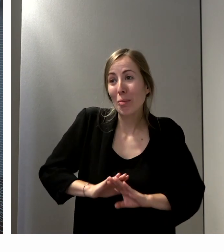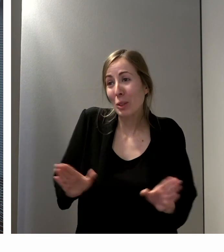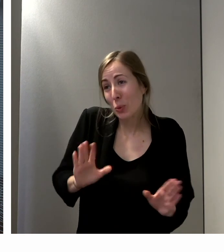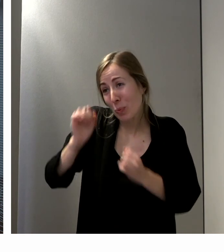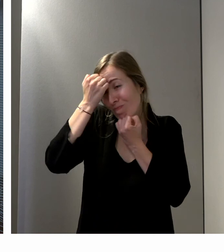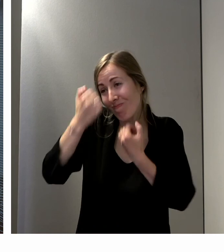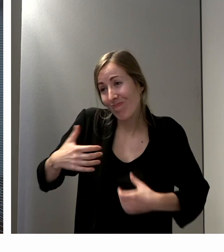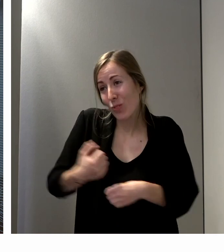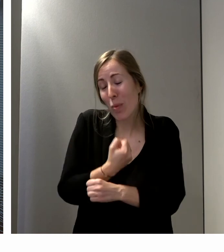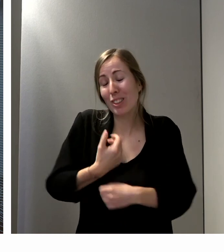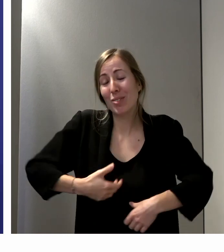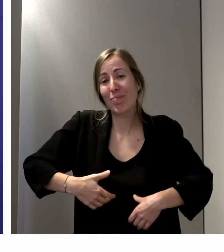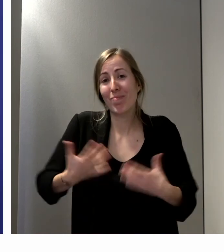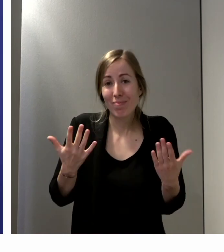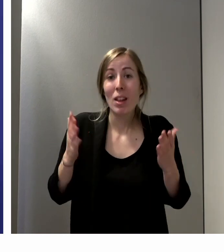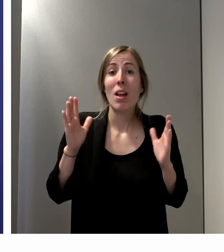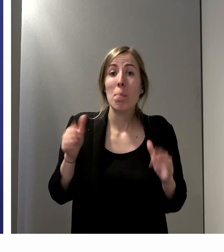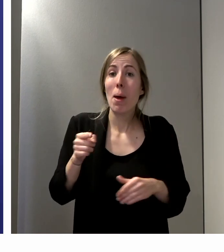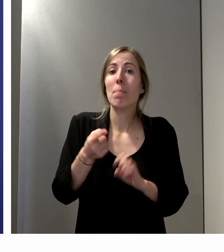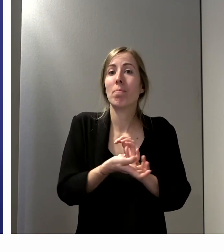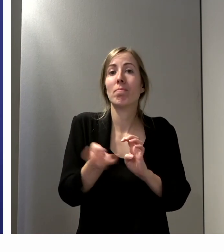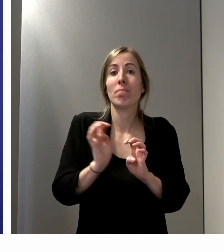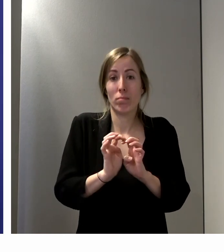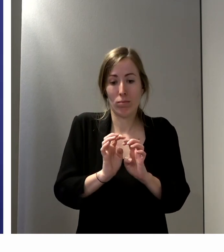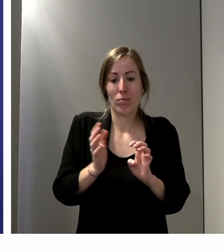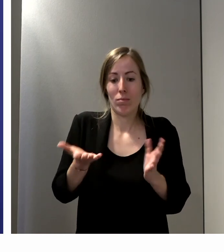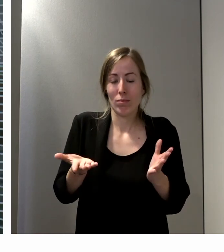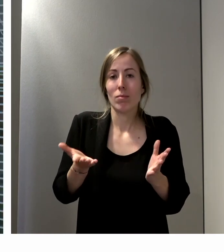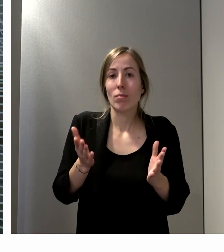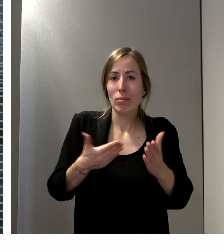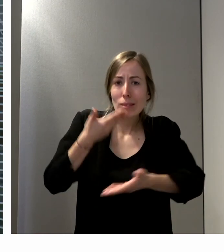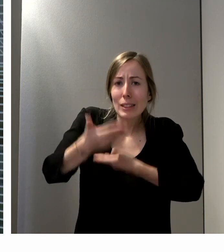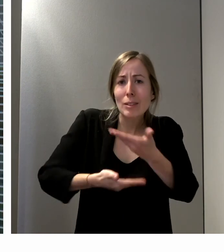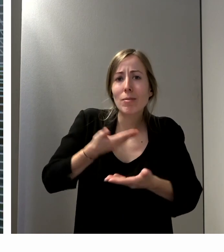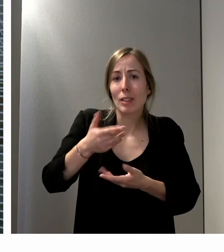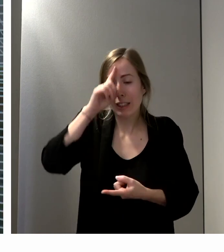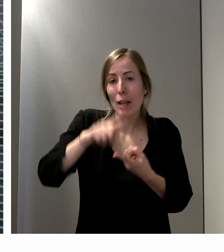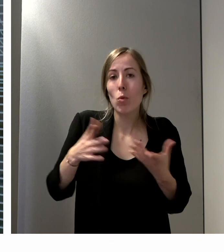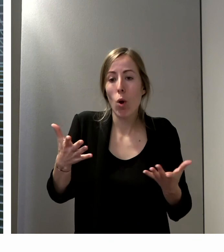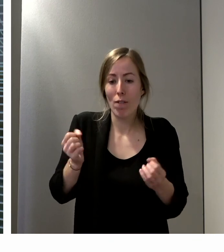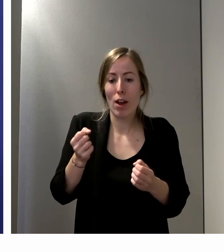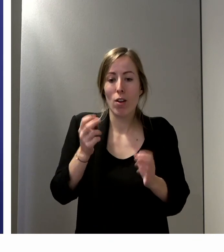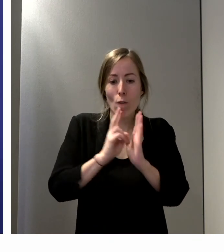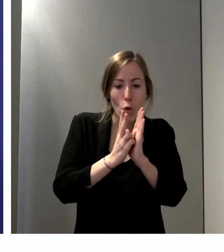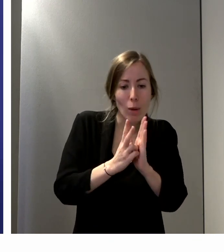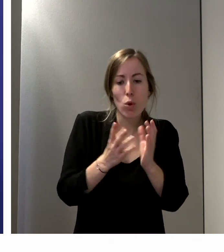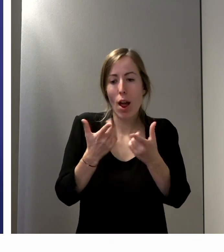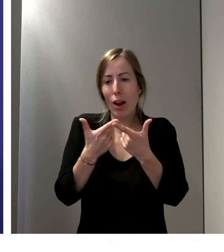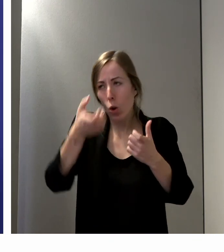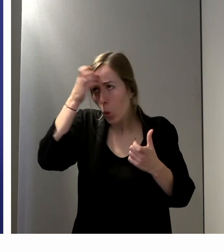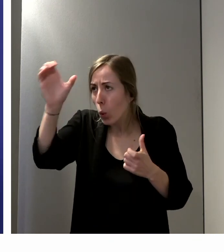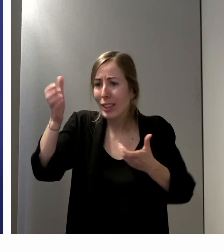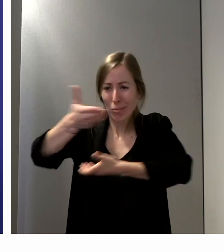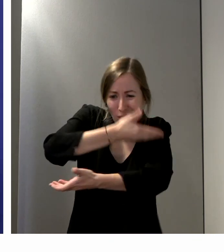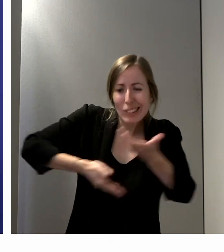que je regrette, eh bien, elle a permis d'avancer sur la transparence du vocabulaire et des concepts que nous pouvons